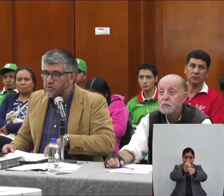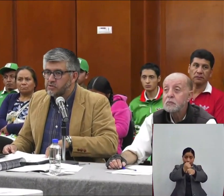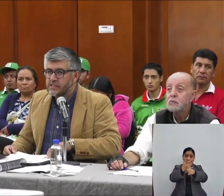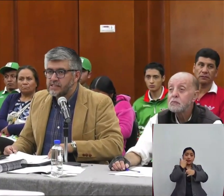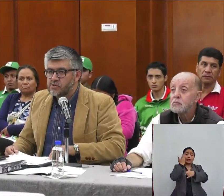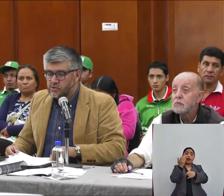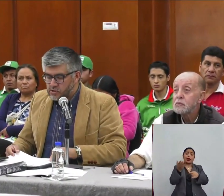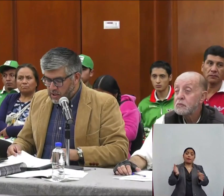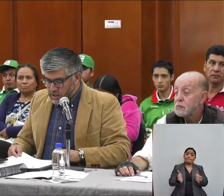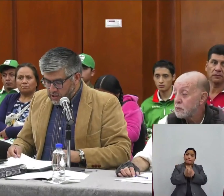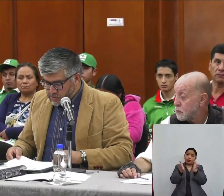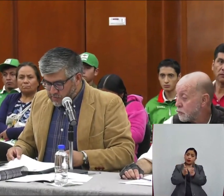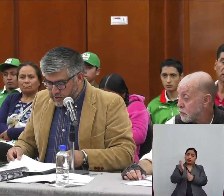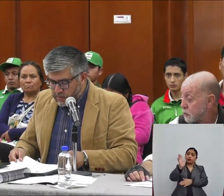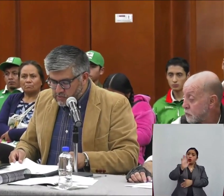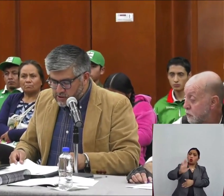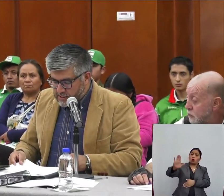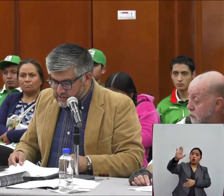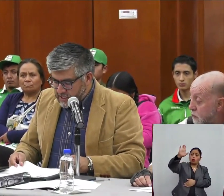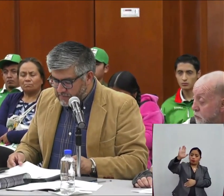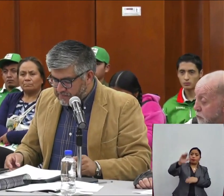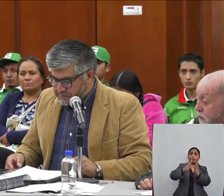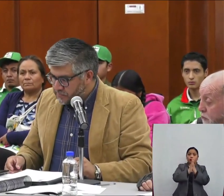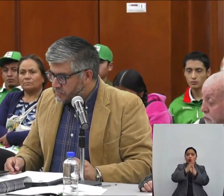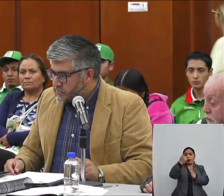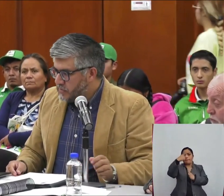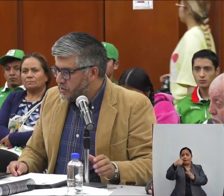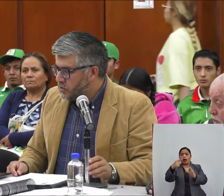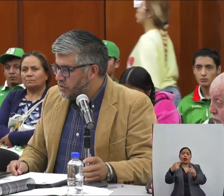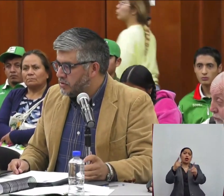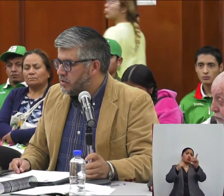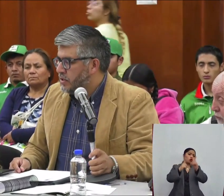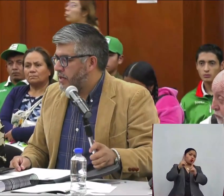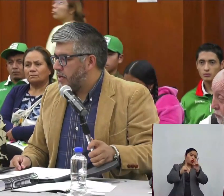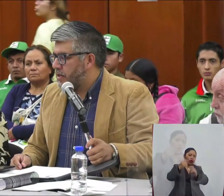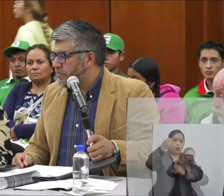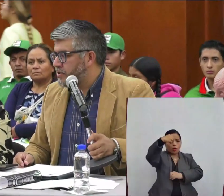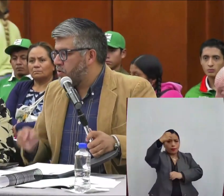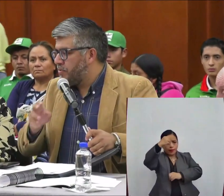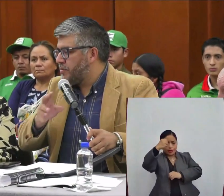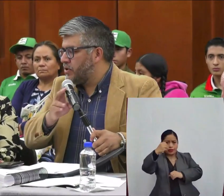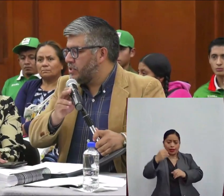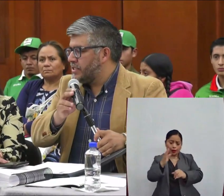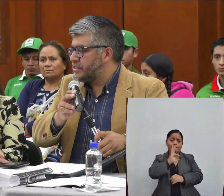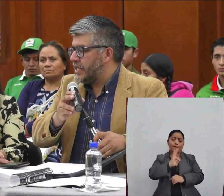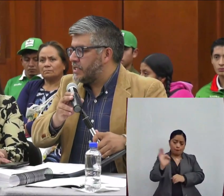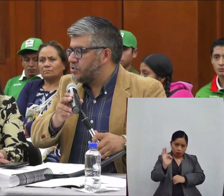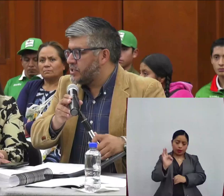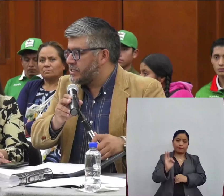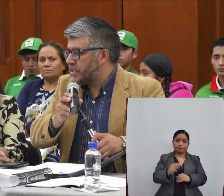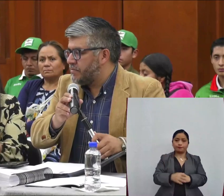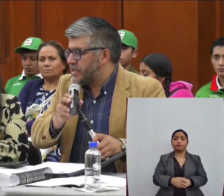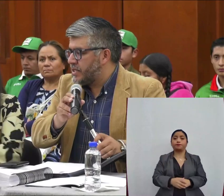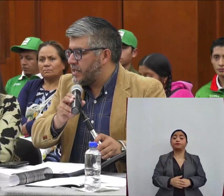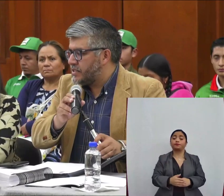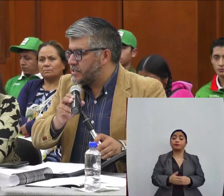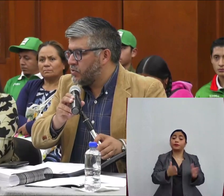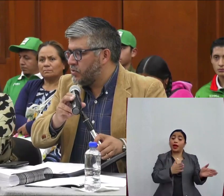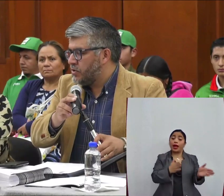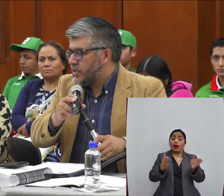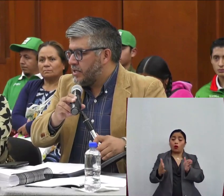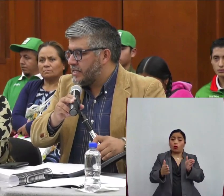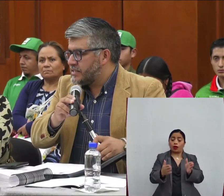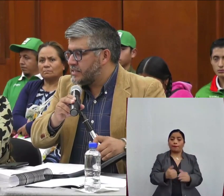uno de los registros. Y pues bueno, vamos a iniciar con el capítulo primero, que es acciones en materia de